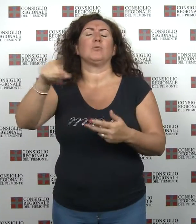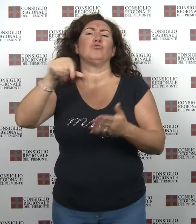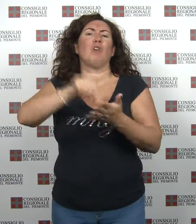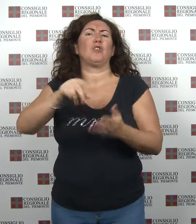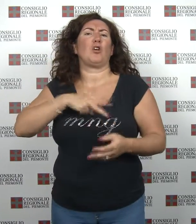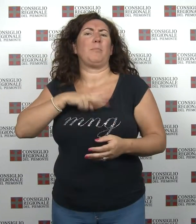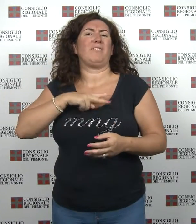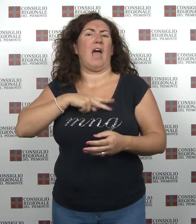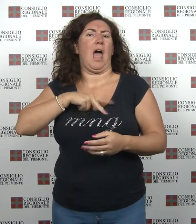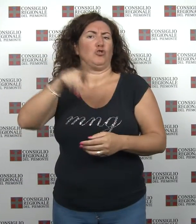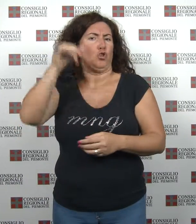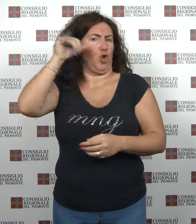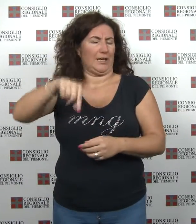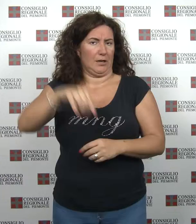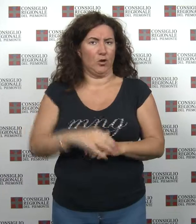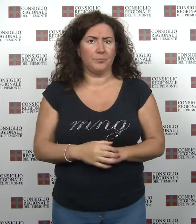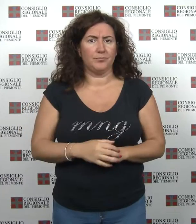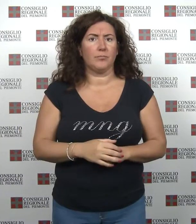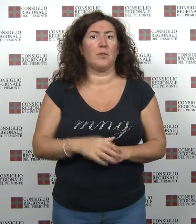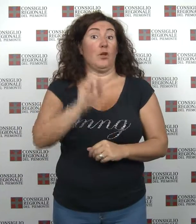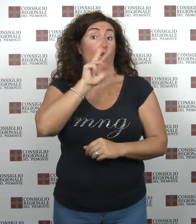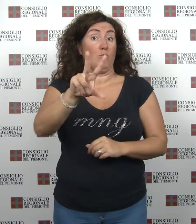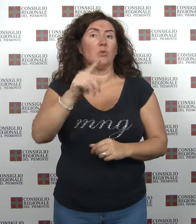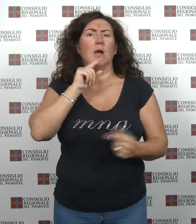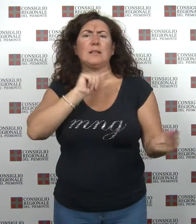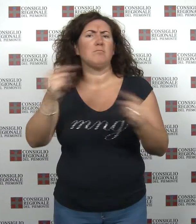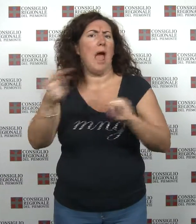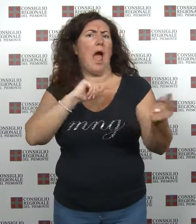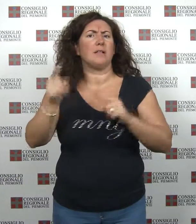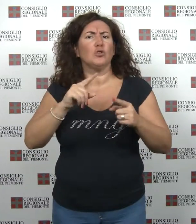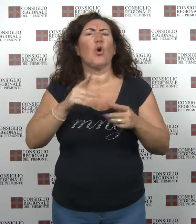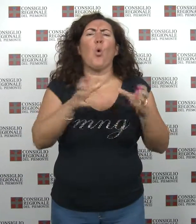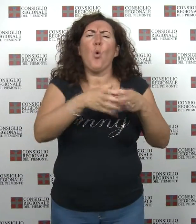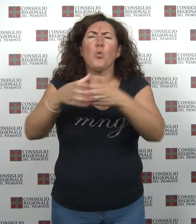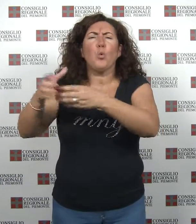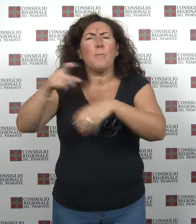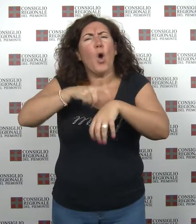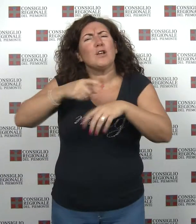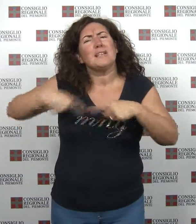Alla comunicazione è seguito un ampio dibattito con l'intervento di tutti i gruppi consiliari.